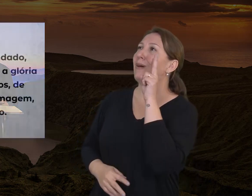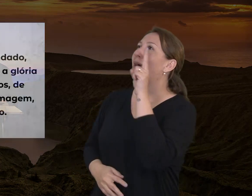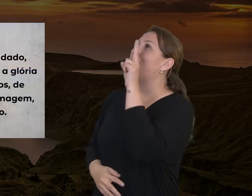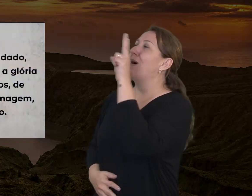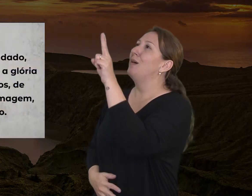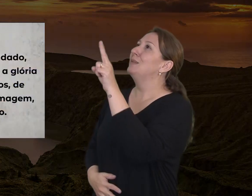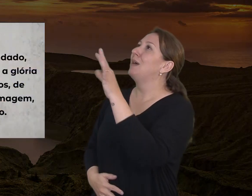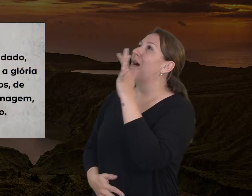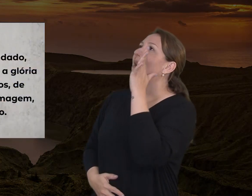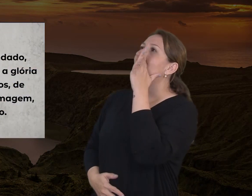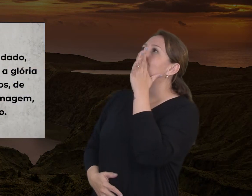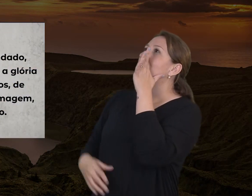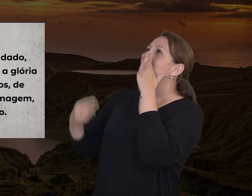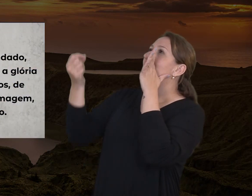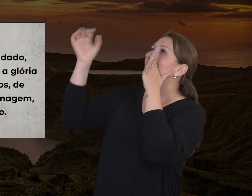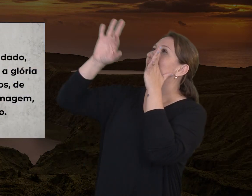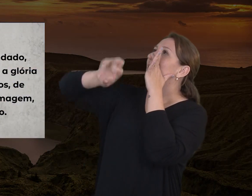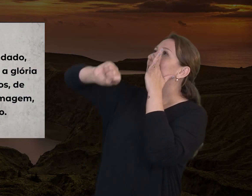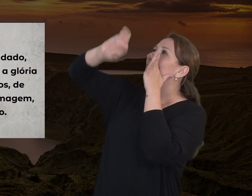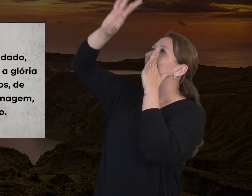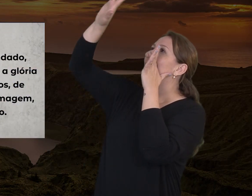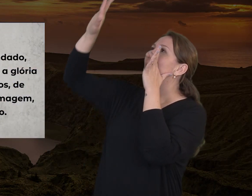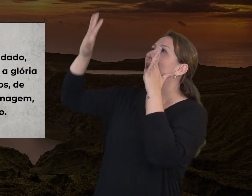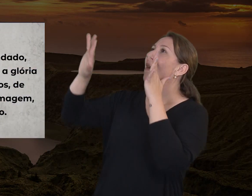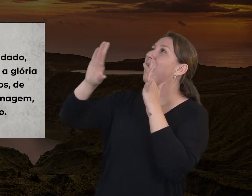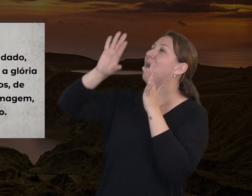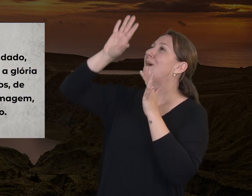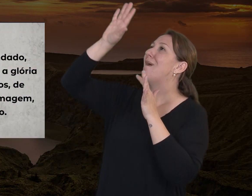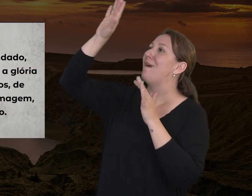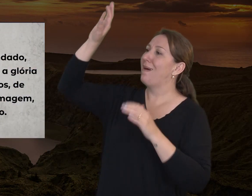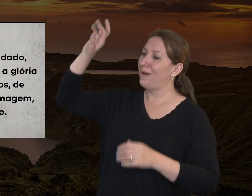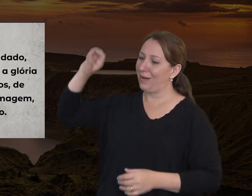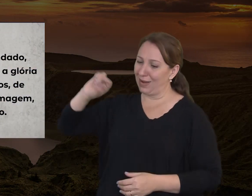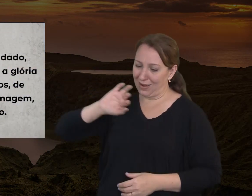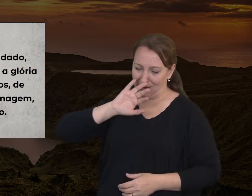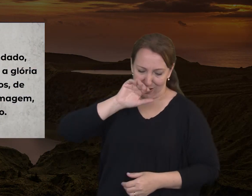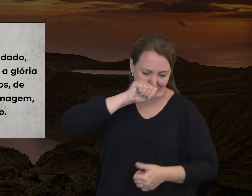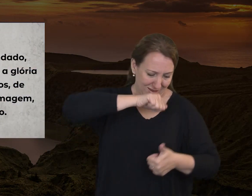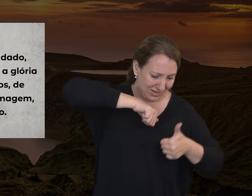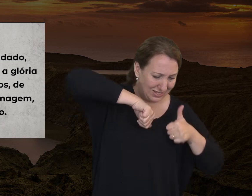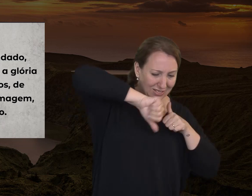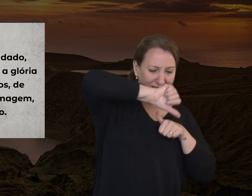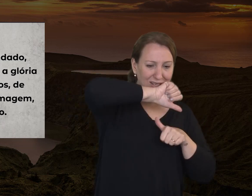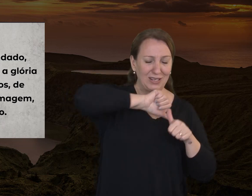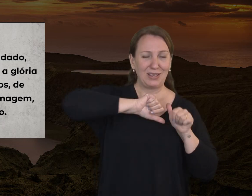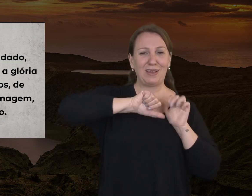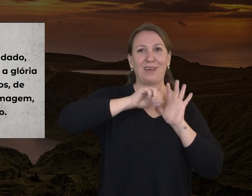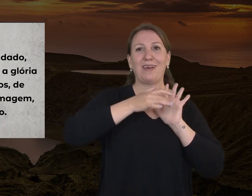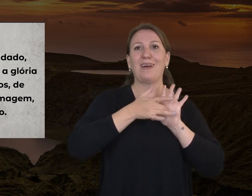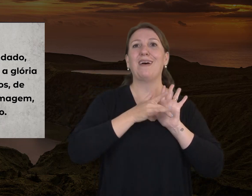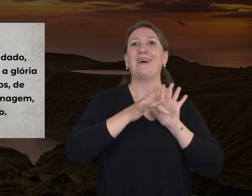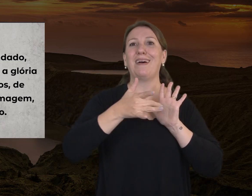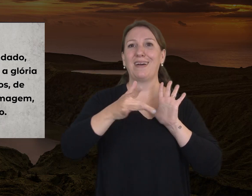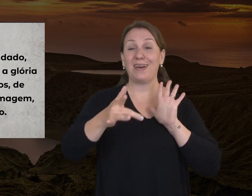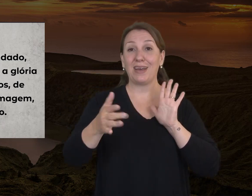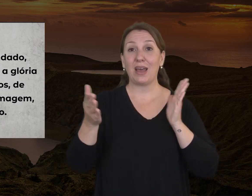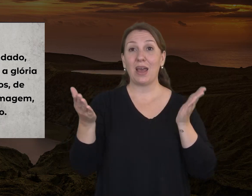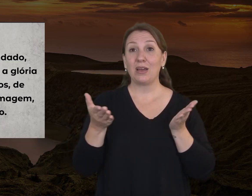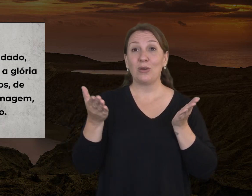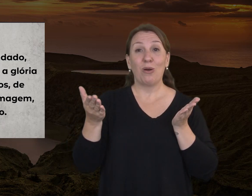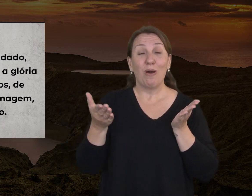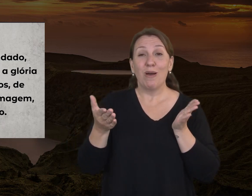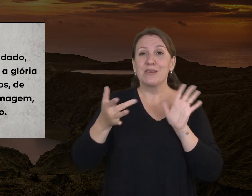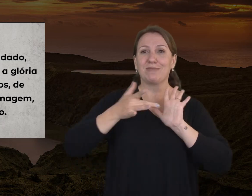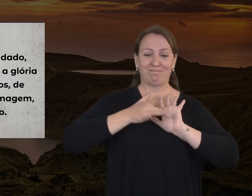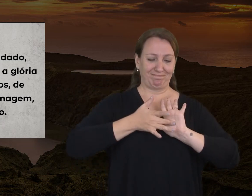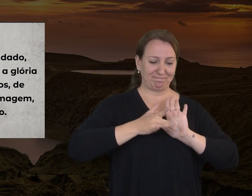contemplando como por espelho a glória do Senhor, somos transformados de glória em glória na sua própria imagem, como